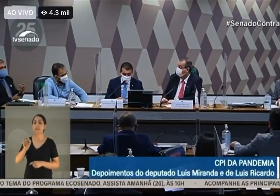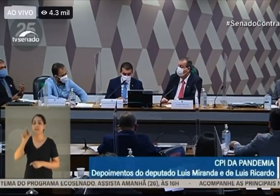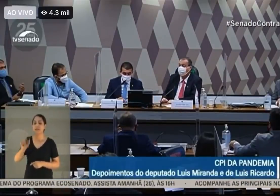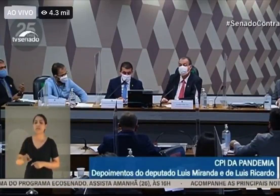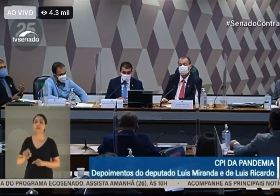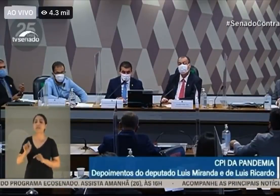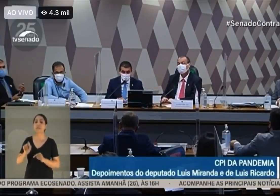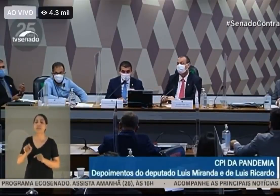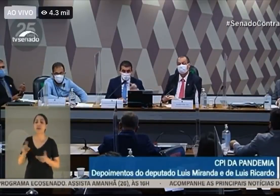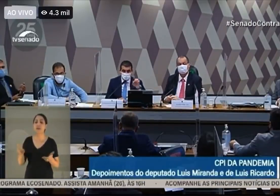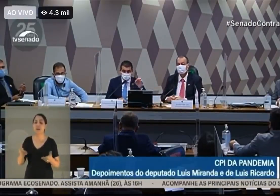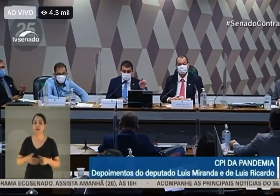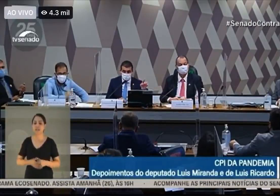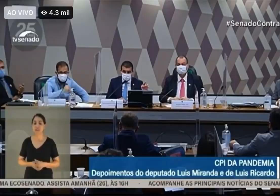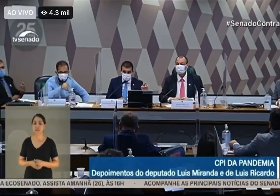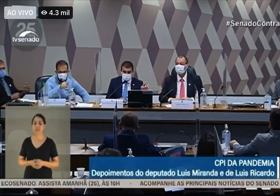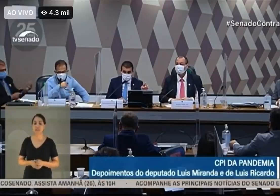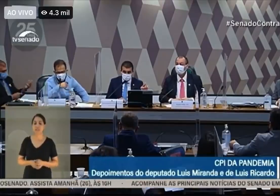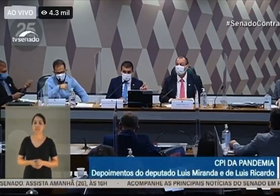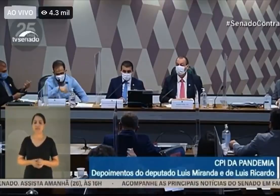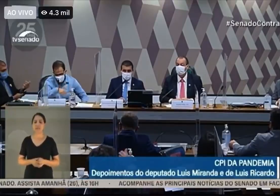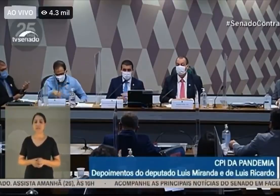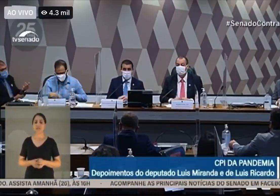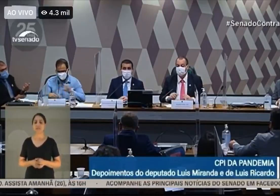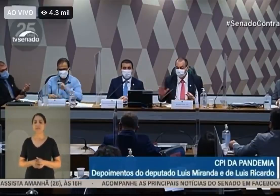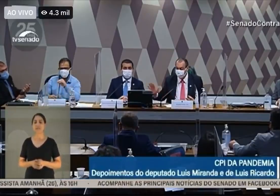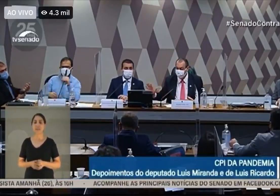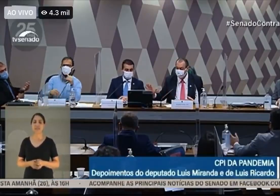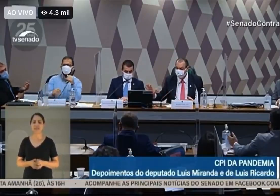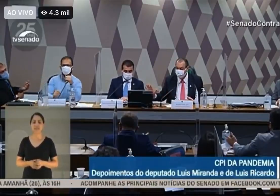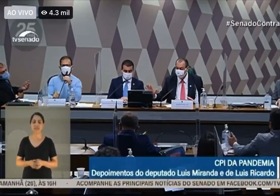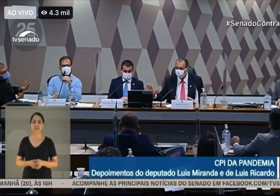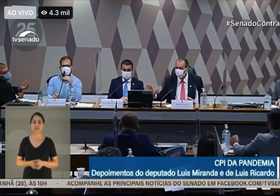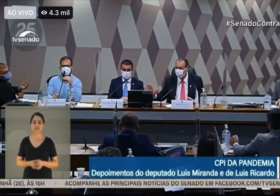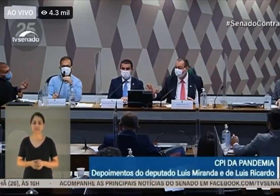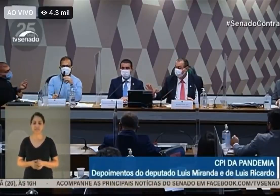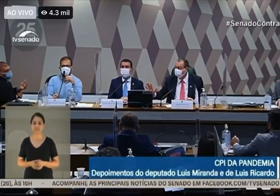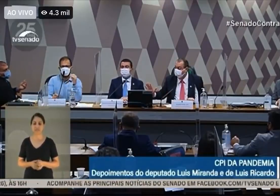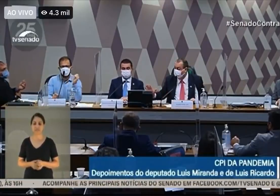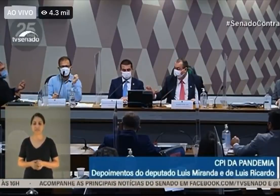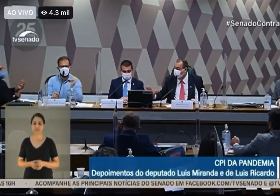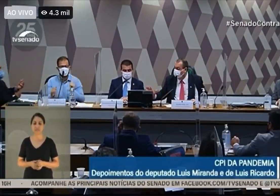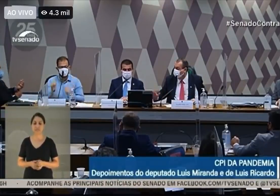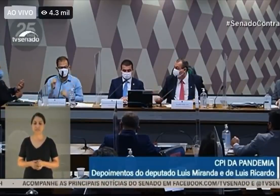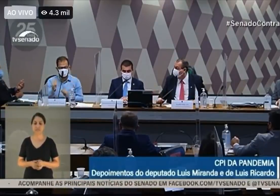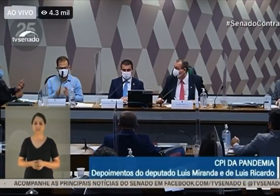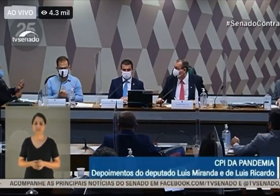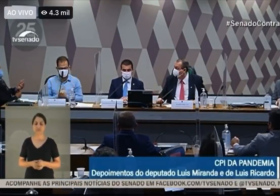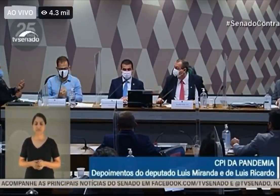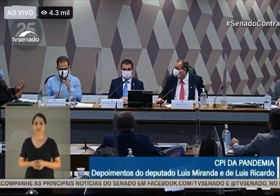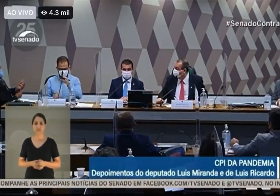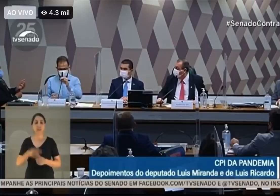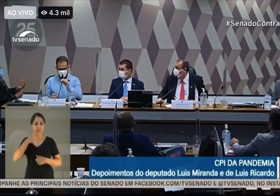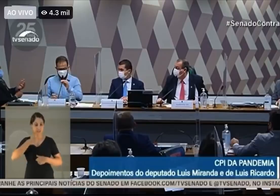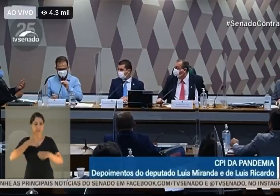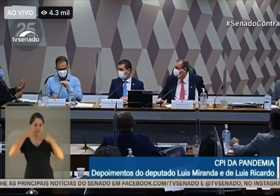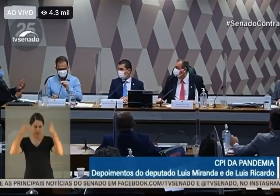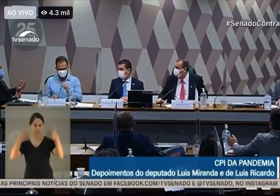é. É o Luiz Ricardo. Ah, deixa eu explicar. Queria uma resposta. Por favor. Deixa eu explicar, Ricardo. Calma aí. Fala aí, Ricardo, por favor.